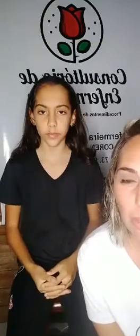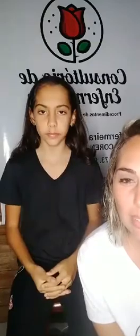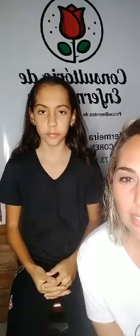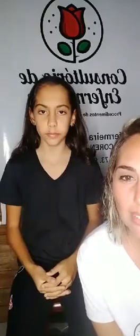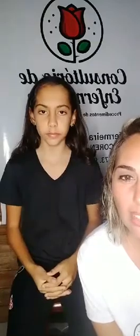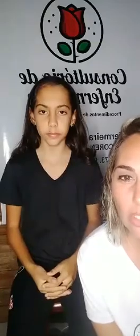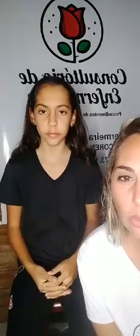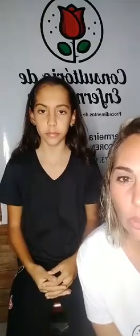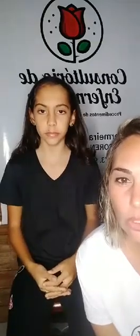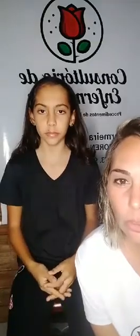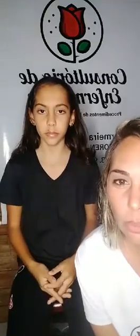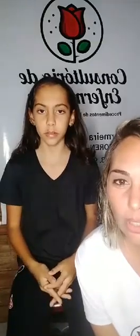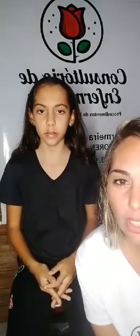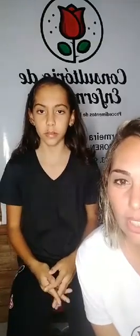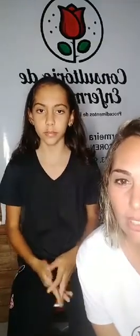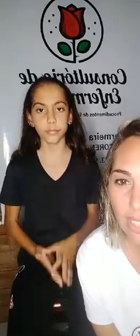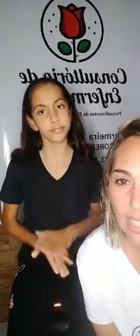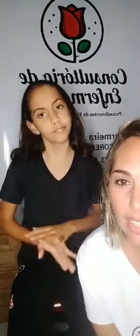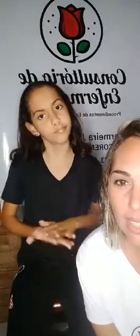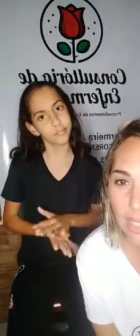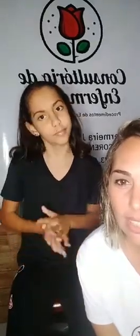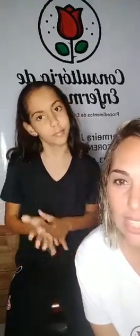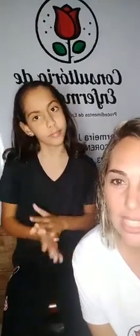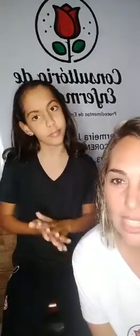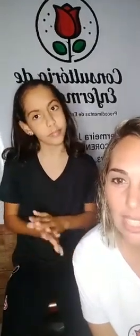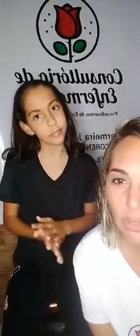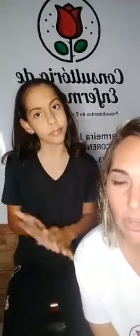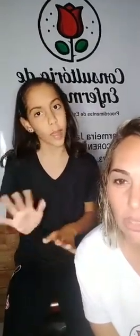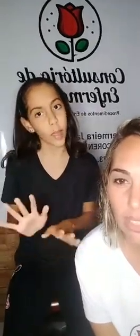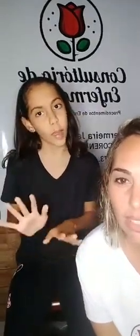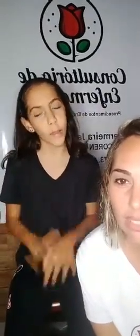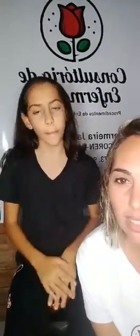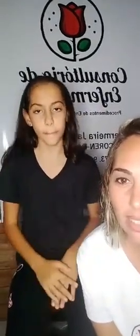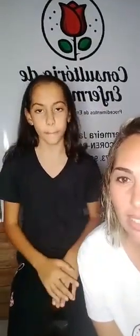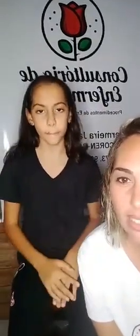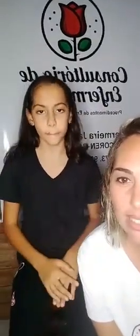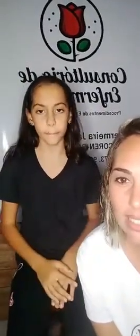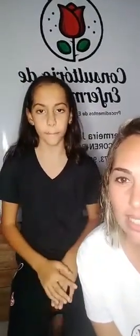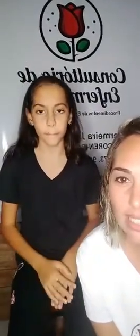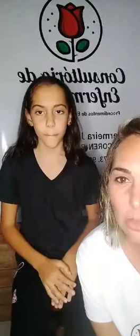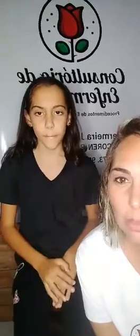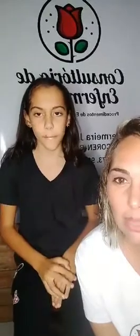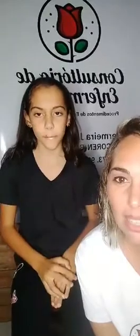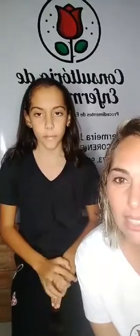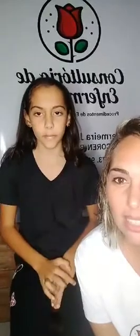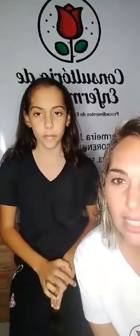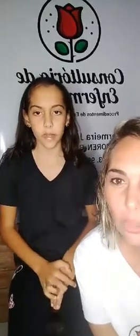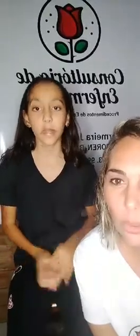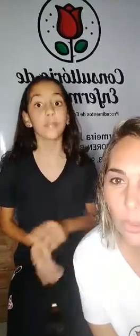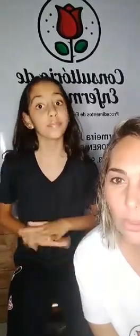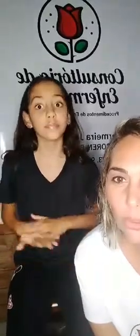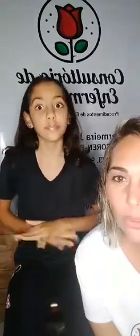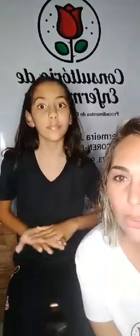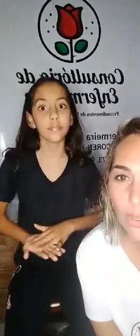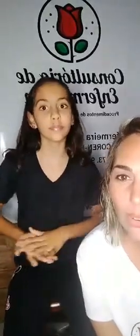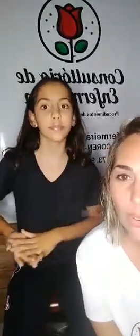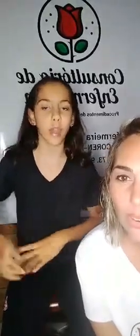meu assistente hoje um pouquinho, que ele tá numa ligação. Fiquei sem o assistente para me dar esse